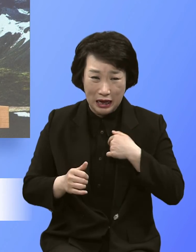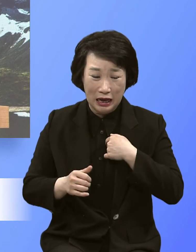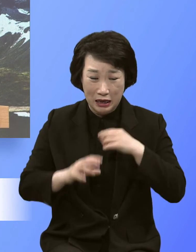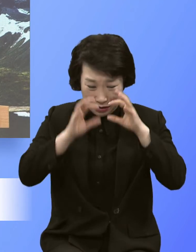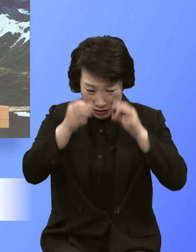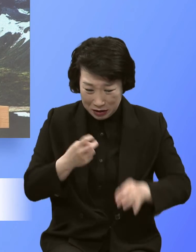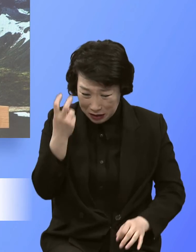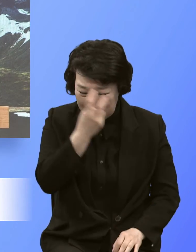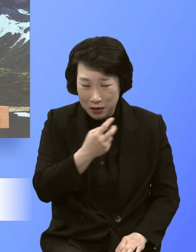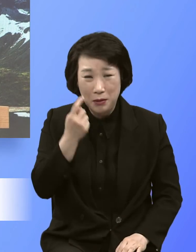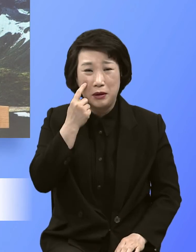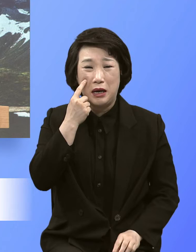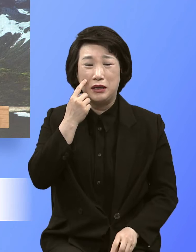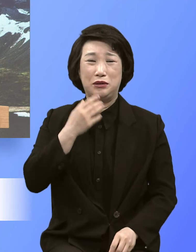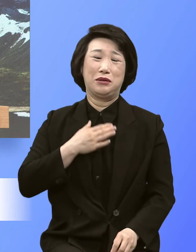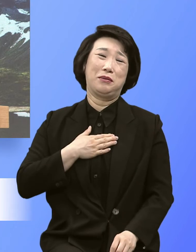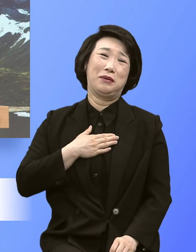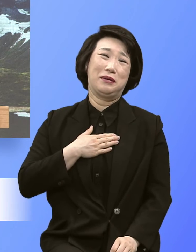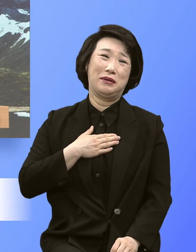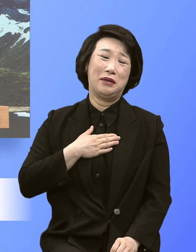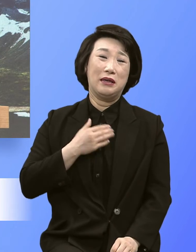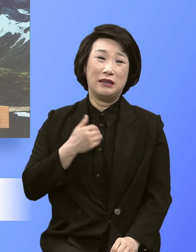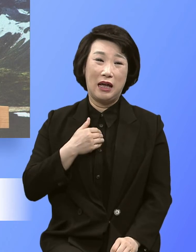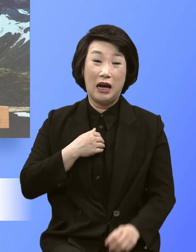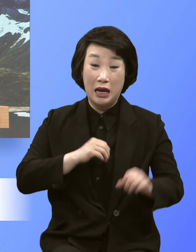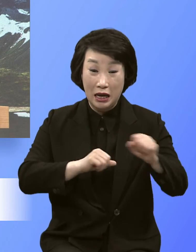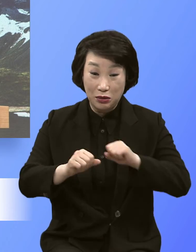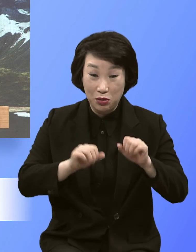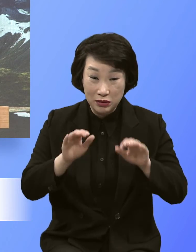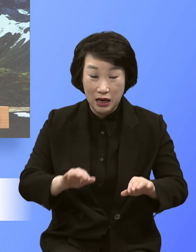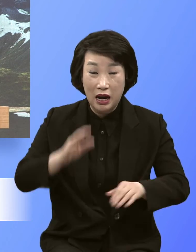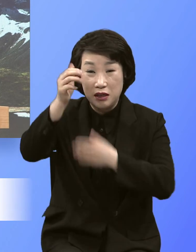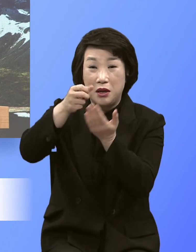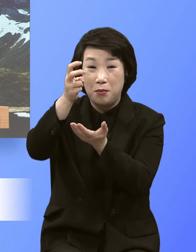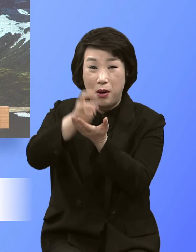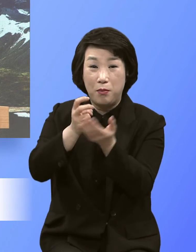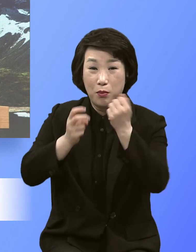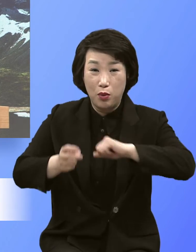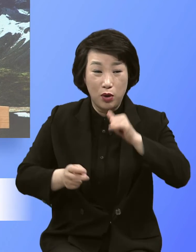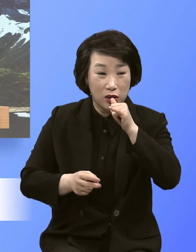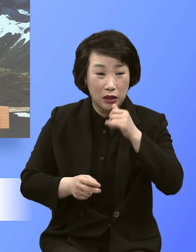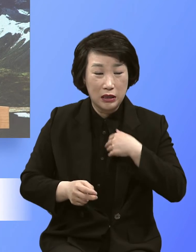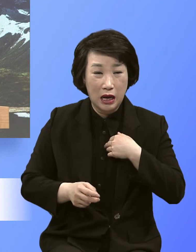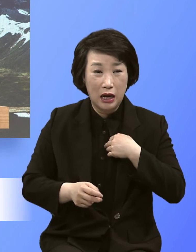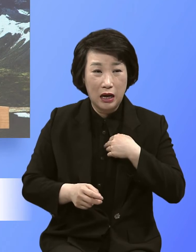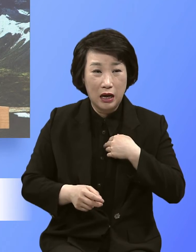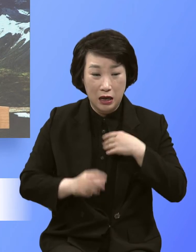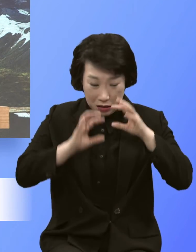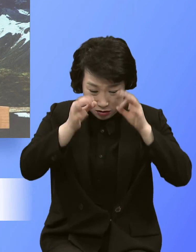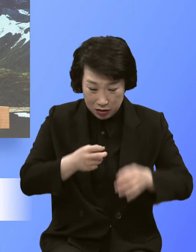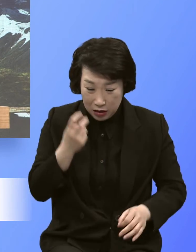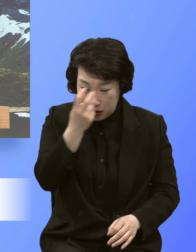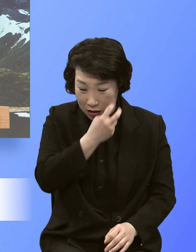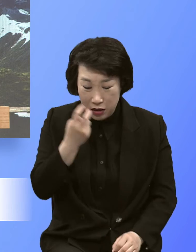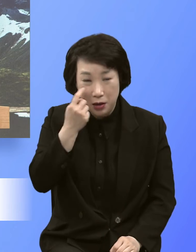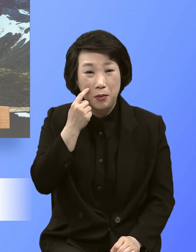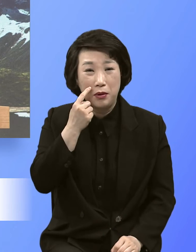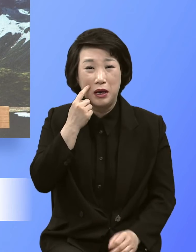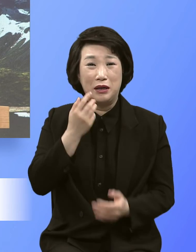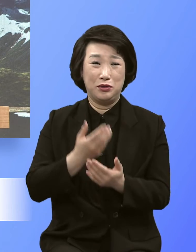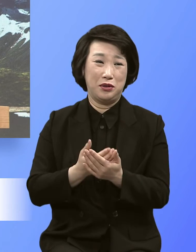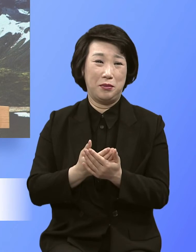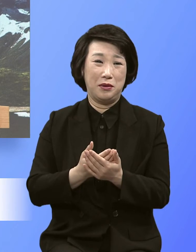나를 찾아보게 하옵소서. 내가 행동하면 하나님의 질서를 파괴하는 파괴범이 아닌가 행동하게